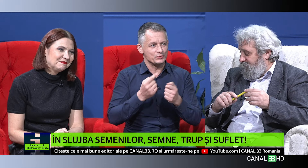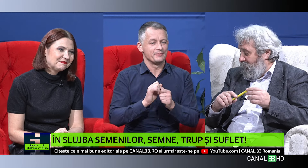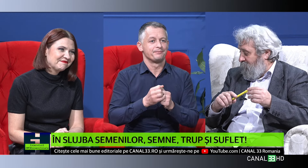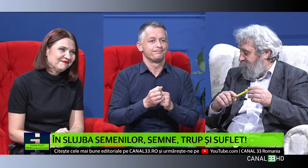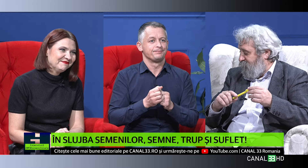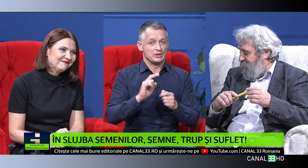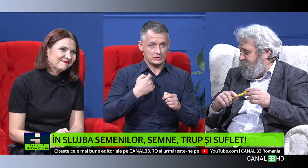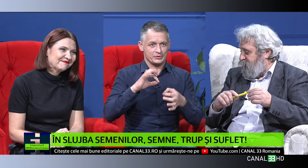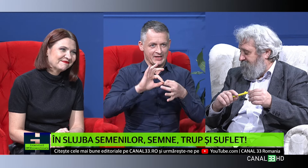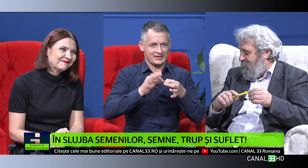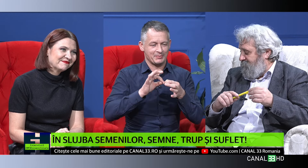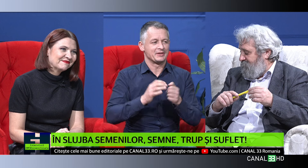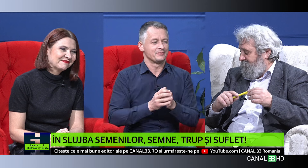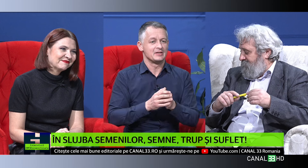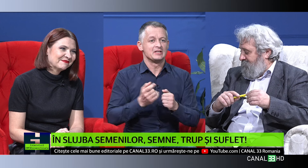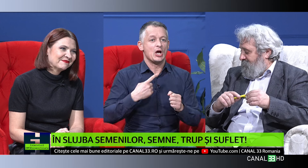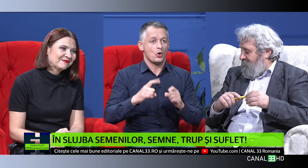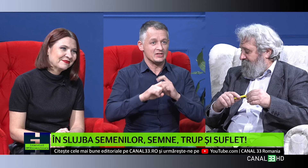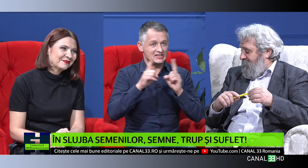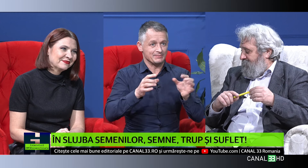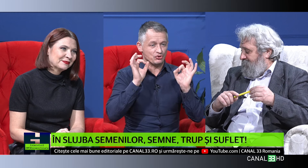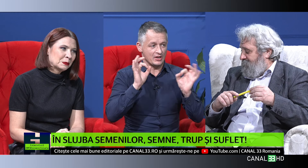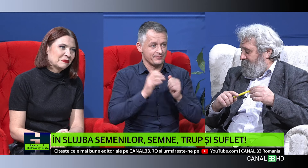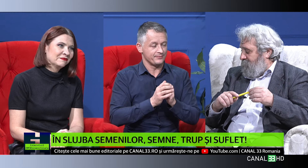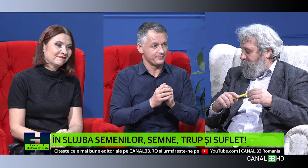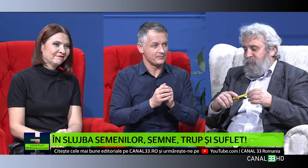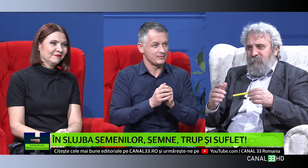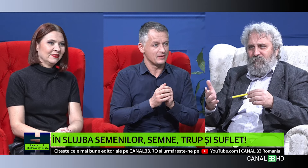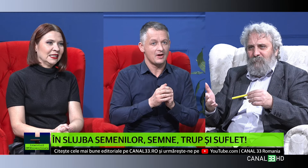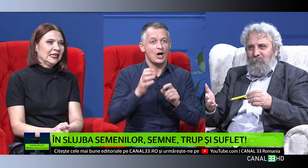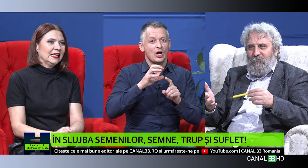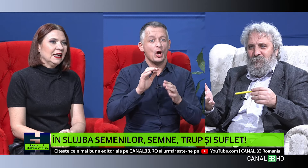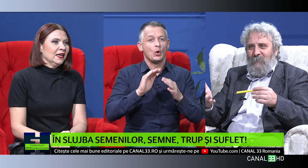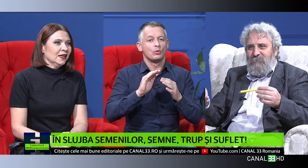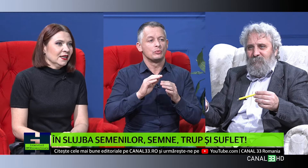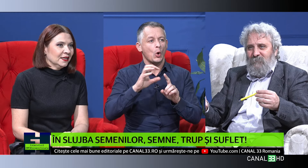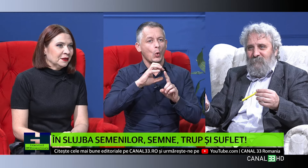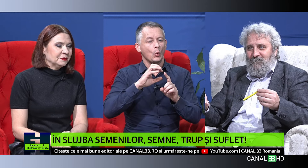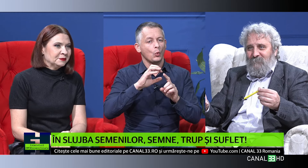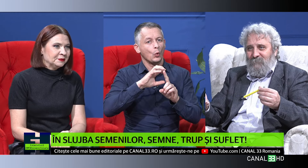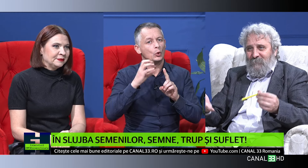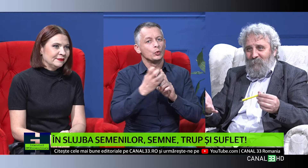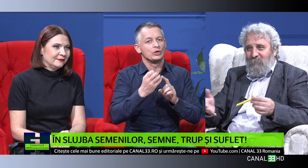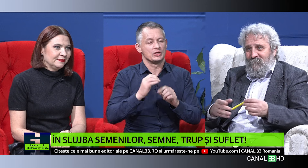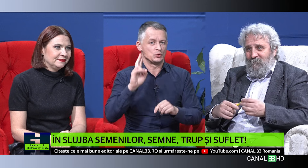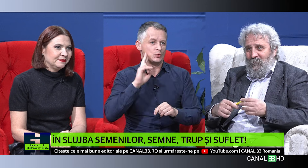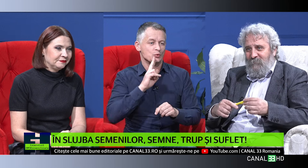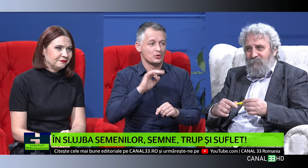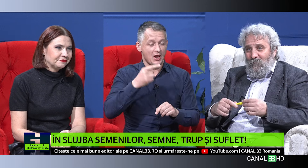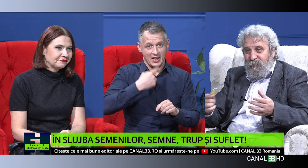Există o zi specială a culturii surzilor și a limbii semnelor în limba română,